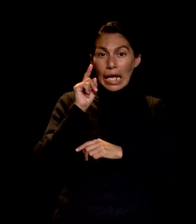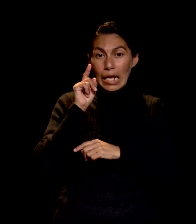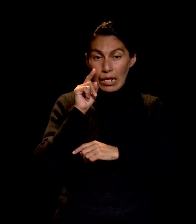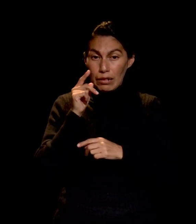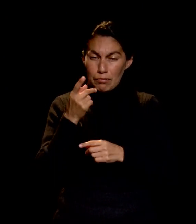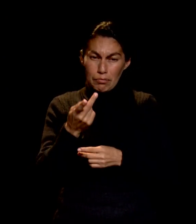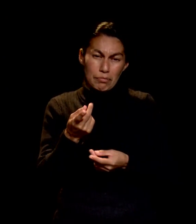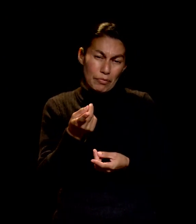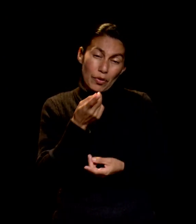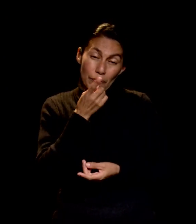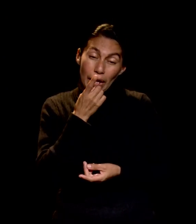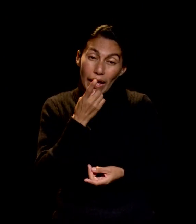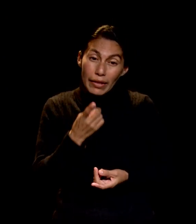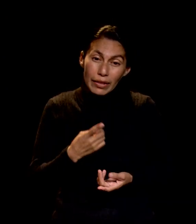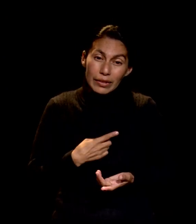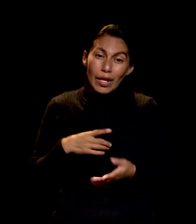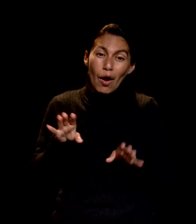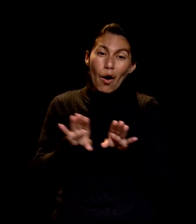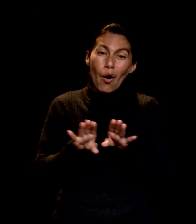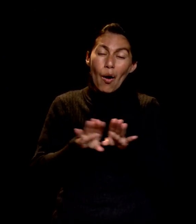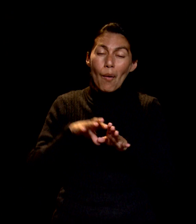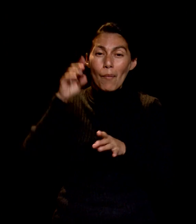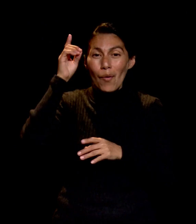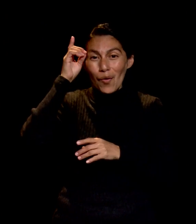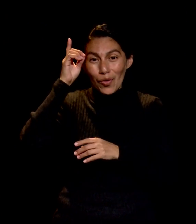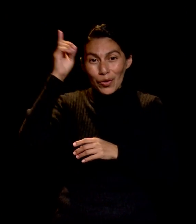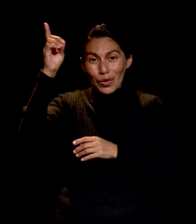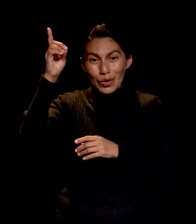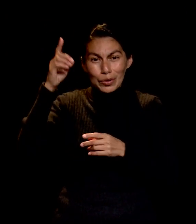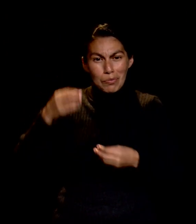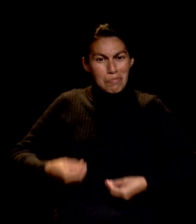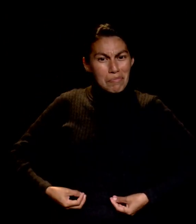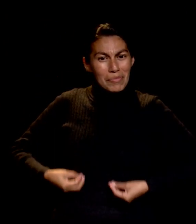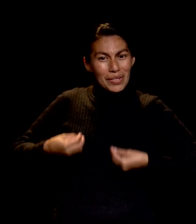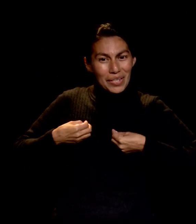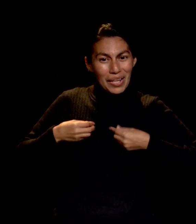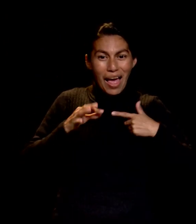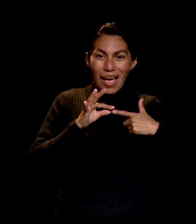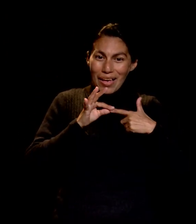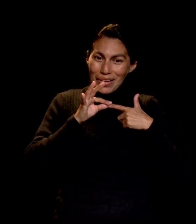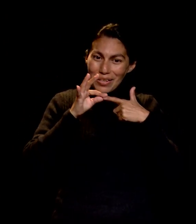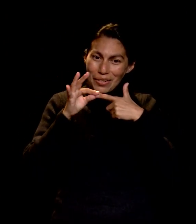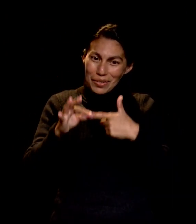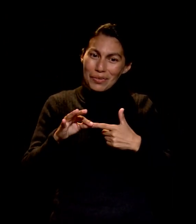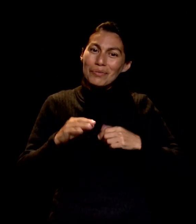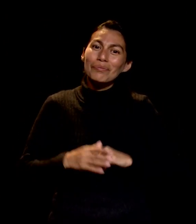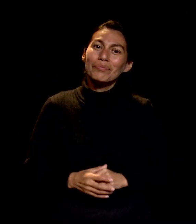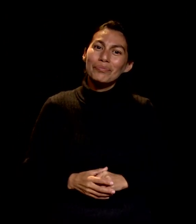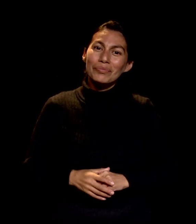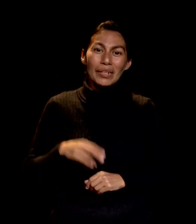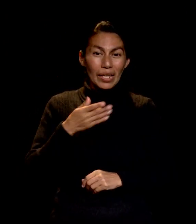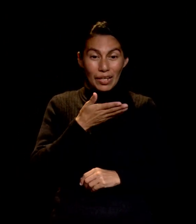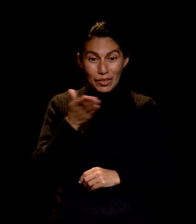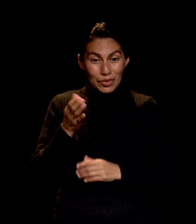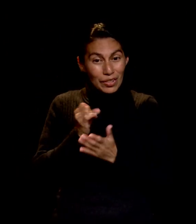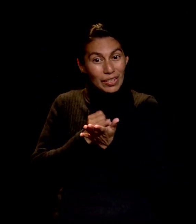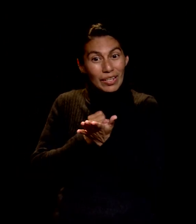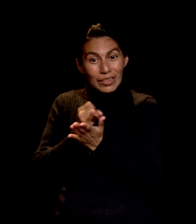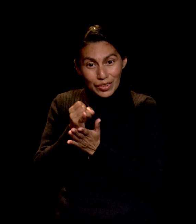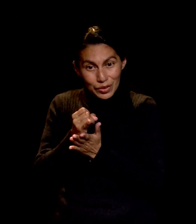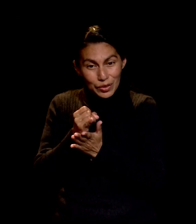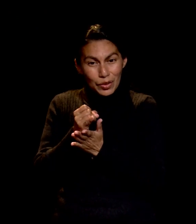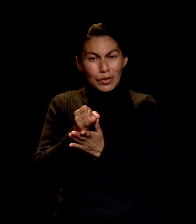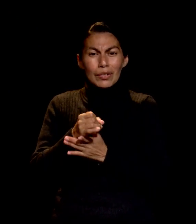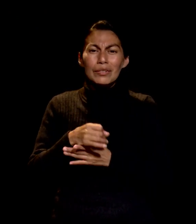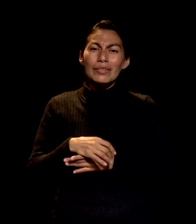providencial con que Dios fue guiando su vida, la toma de decisiones a través del estudio